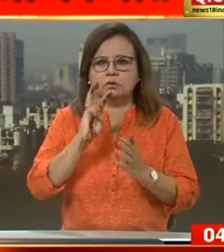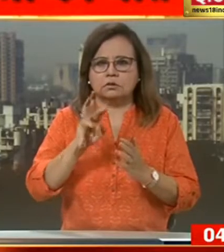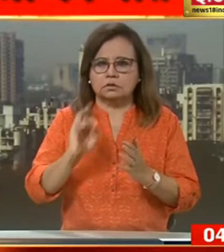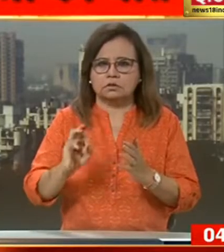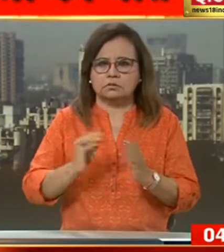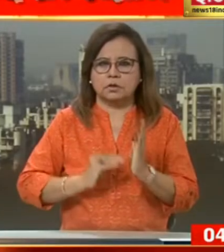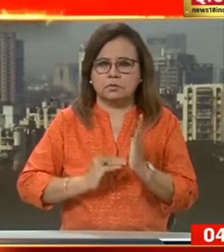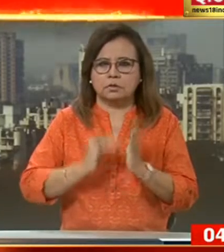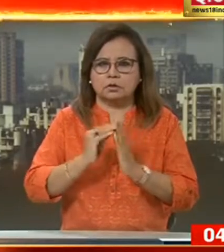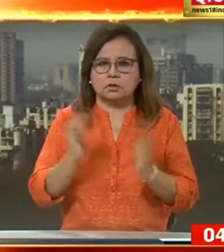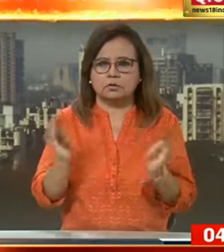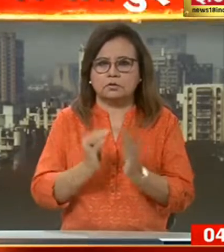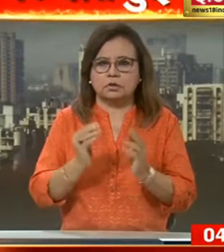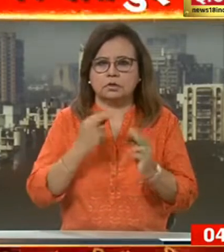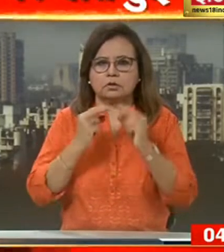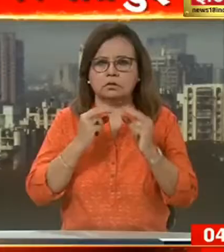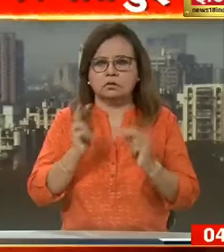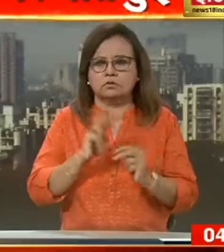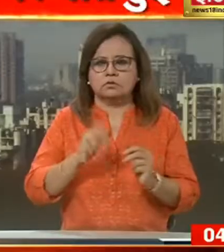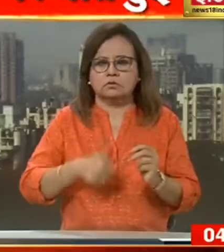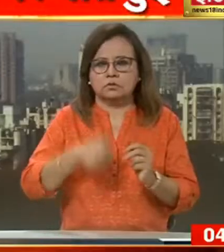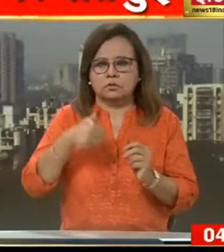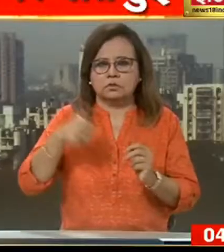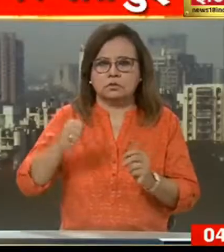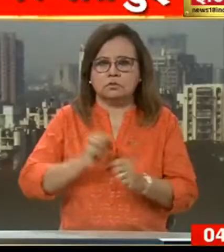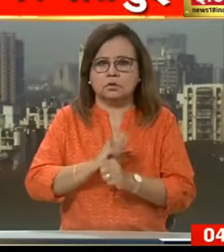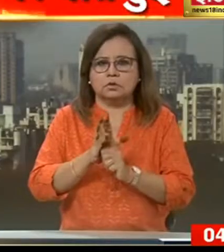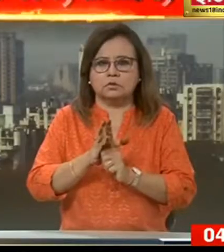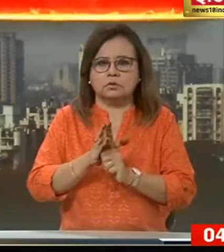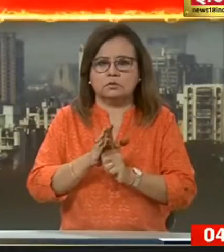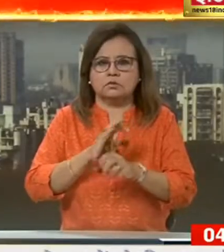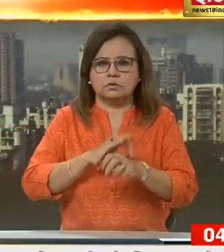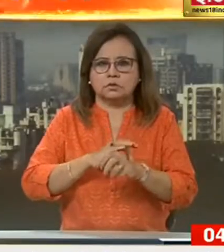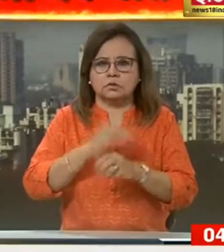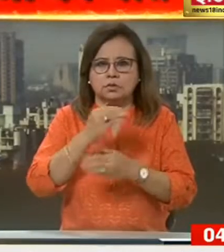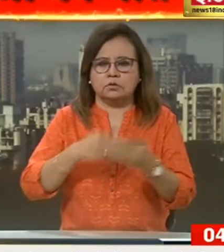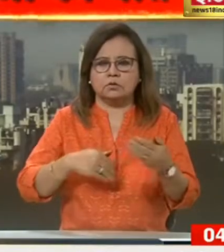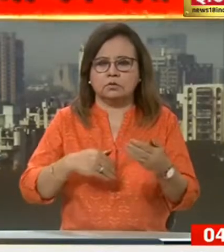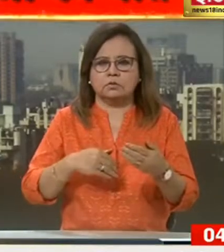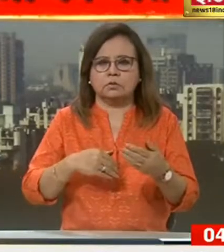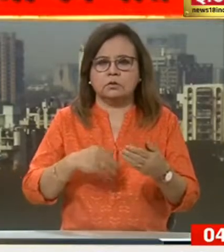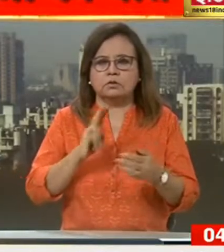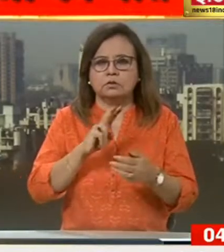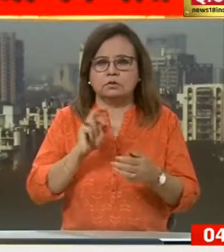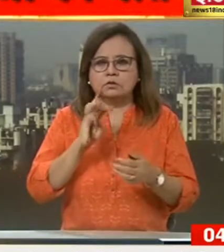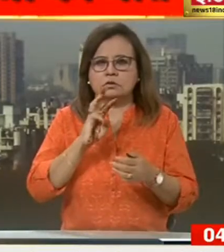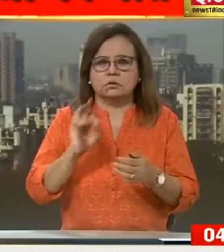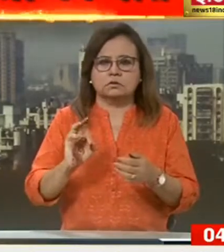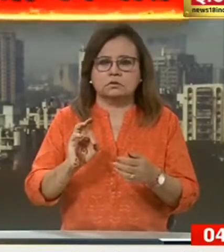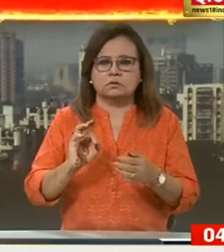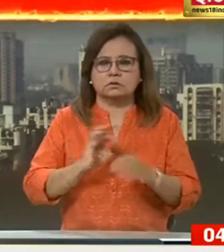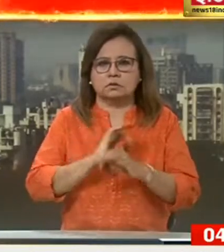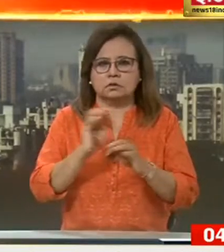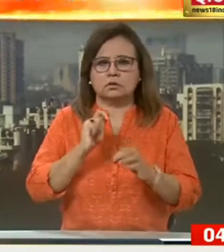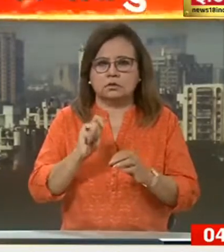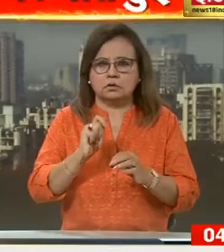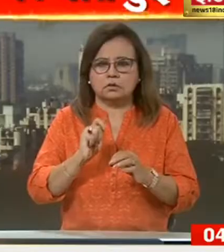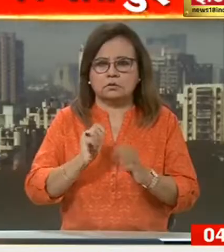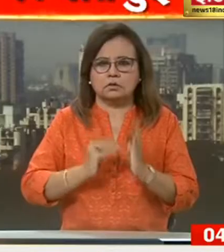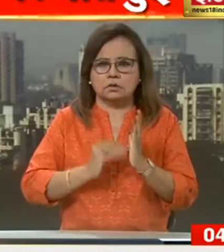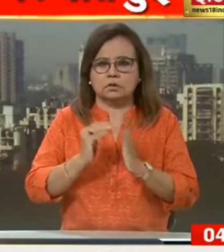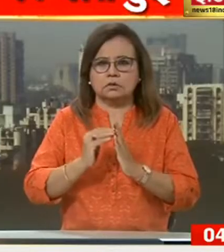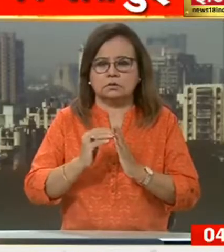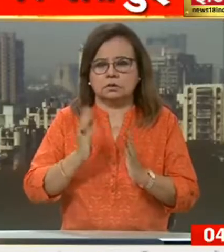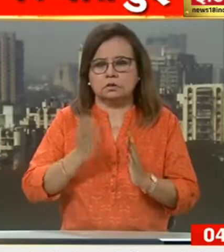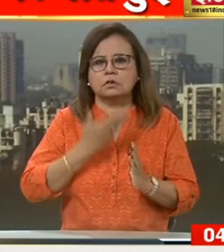पर प्रगति की समीक्षा की मंत्रियों ने महामारी के बावजूद 2030 के क्रियान्वयन पर